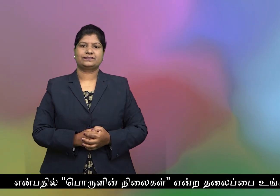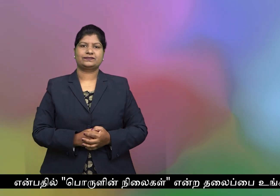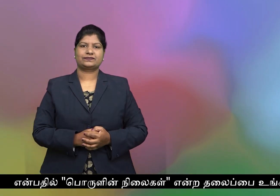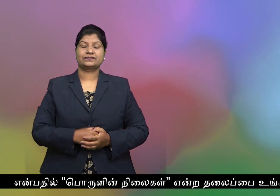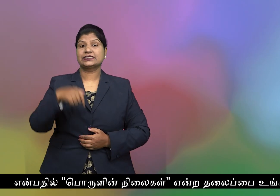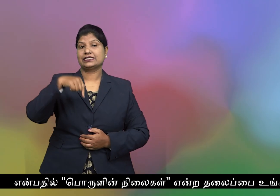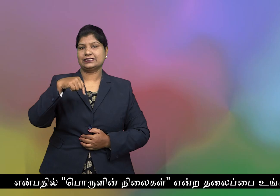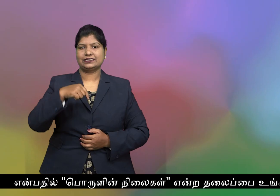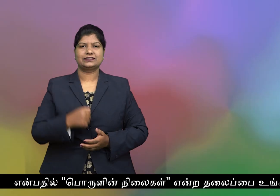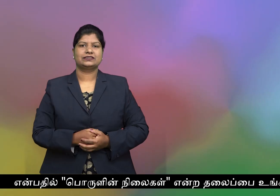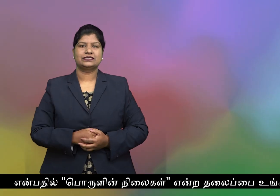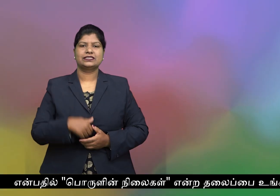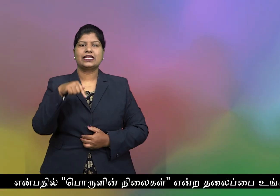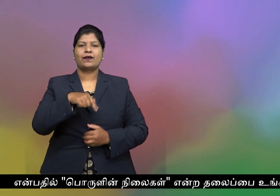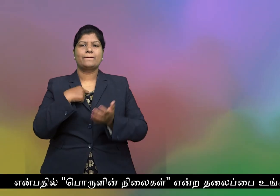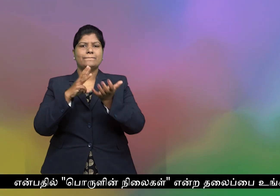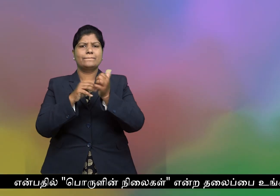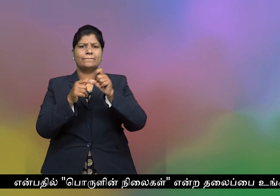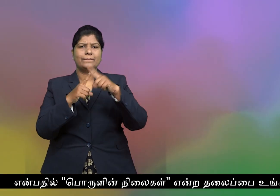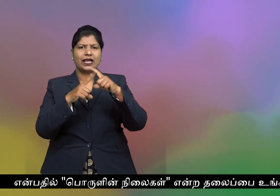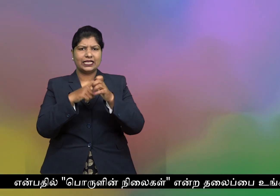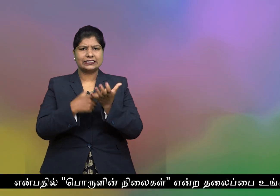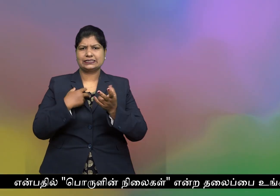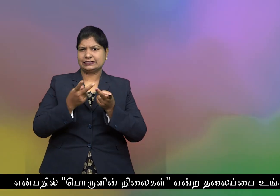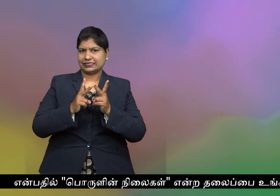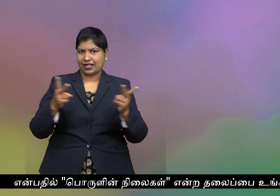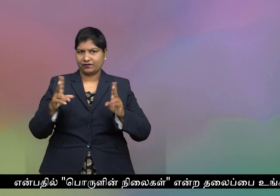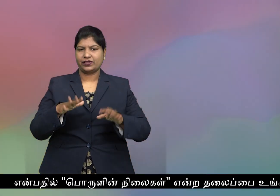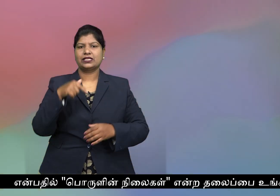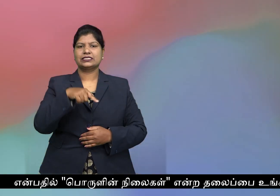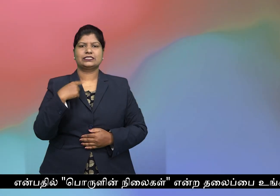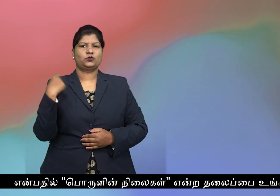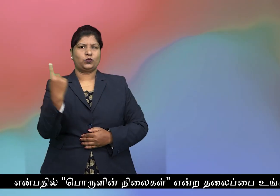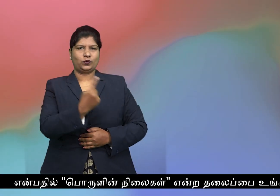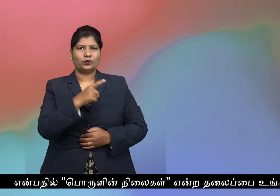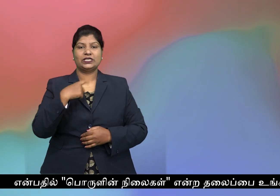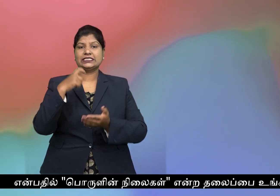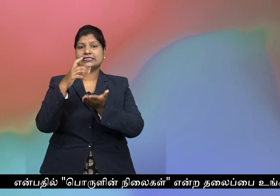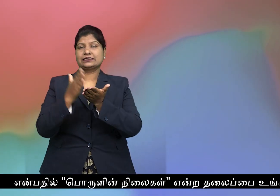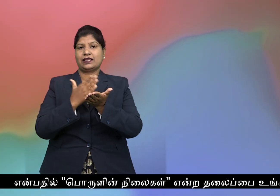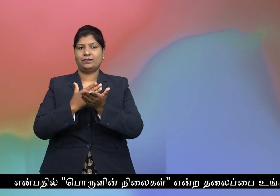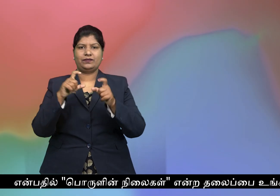என்ற பாடப்பகுதியில் பொருளின் நிலைகள் என்ற தலைப்பை உங்களுக்கு விளக்குகிறேன்.